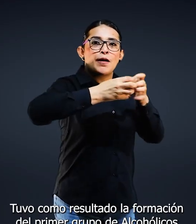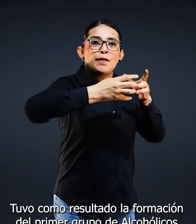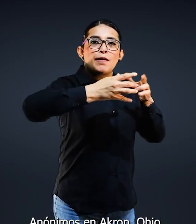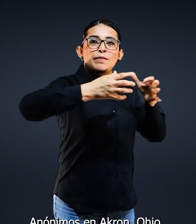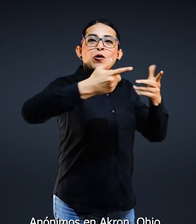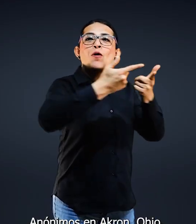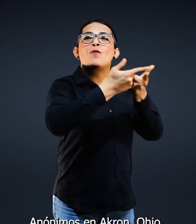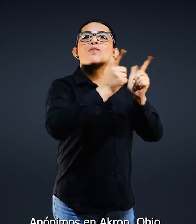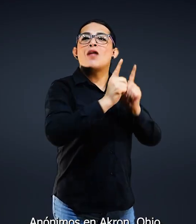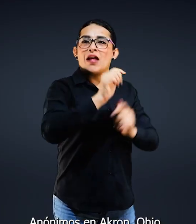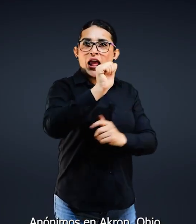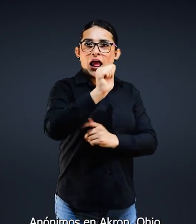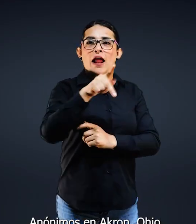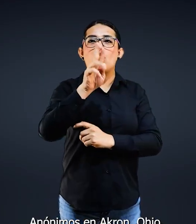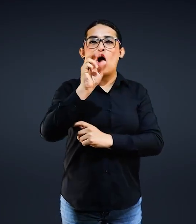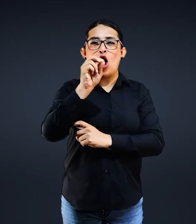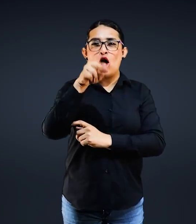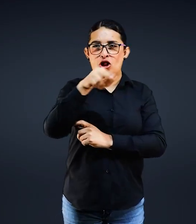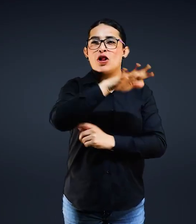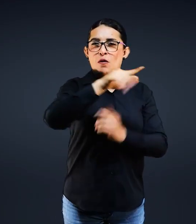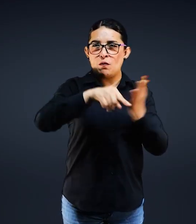Alcohólicos Anónimos en Akron, Ohio.